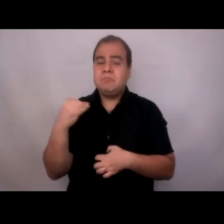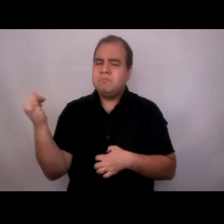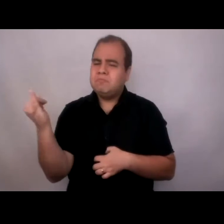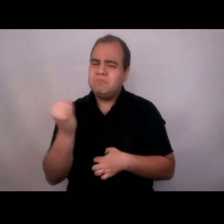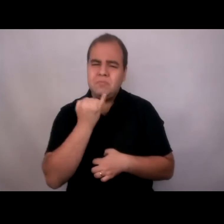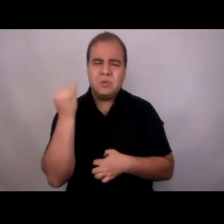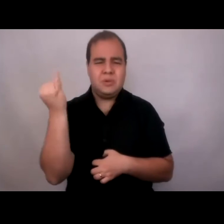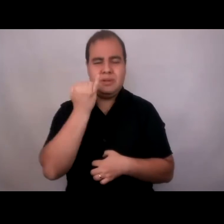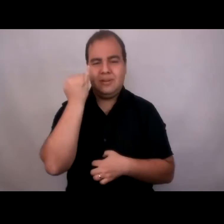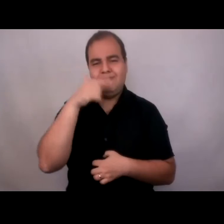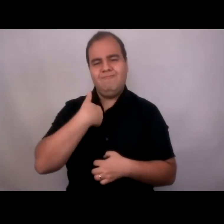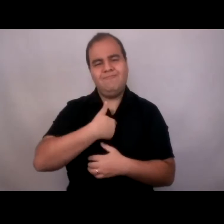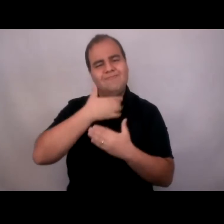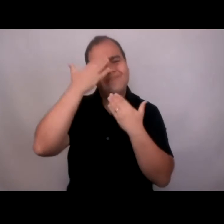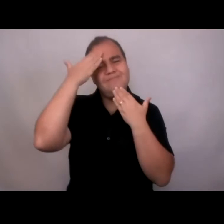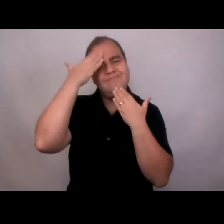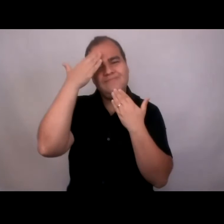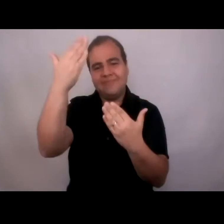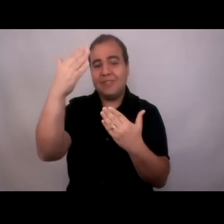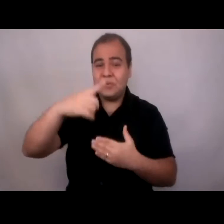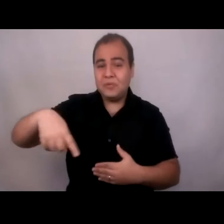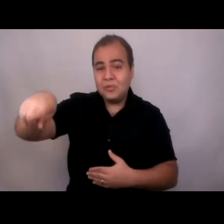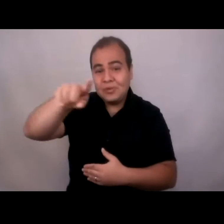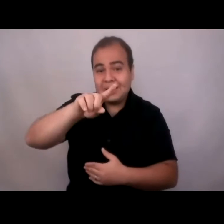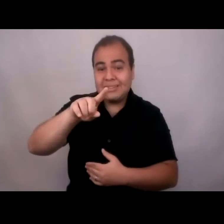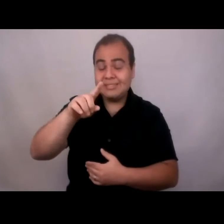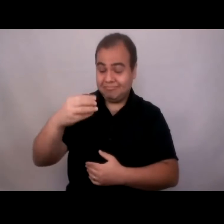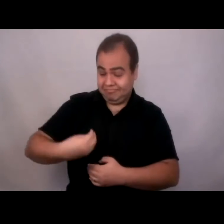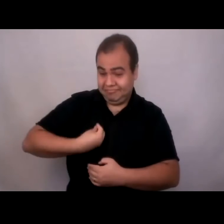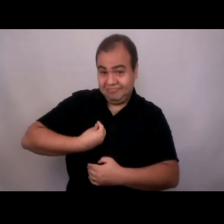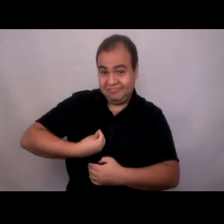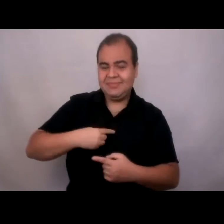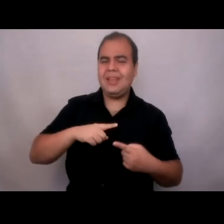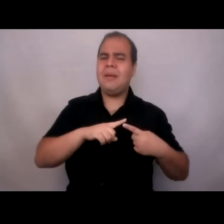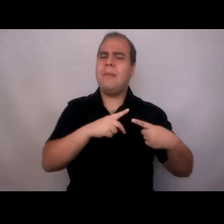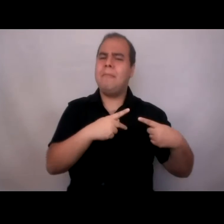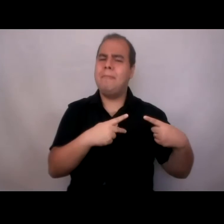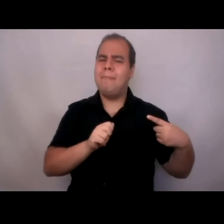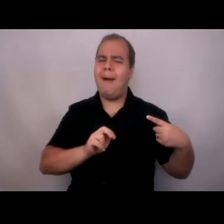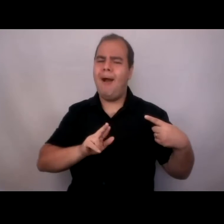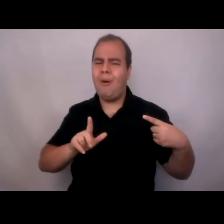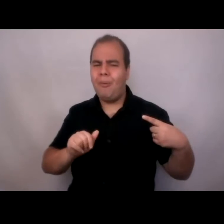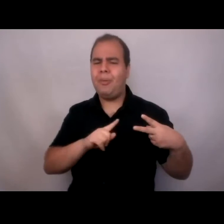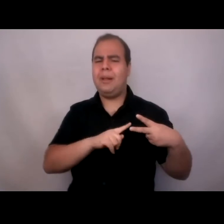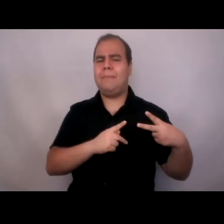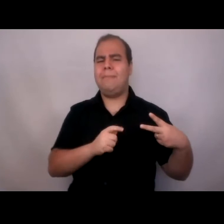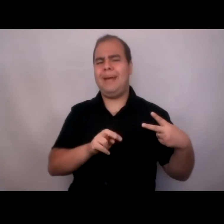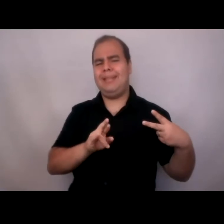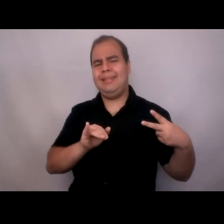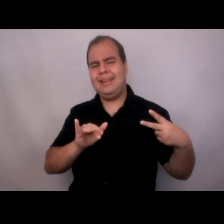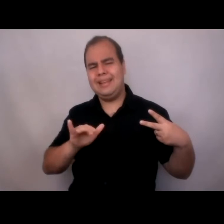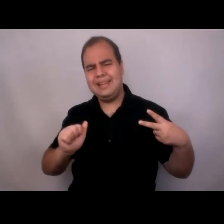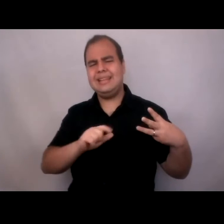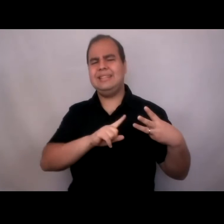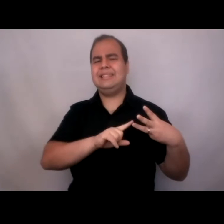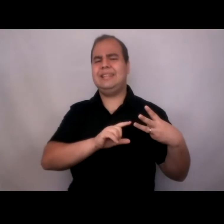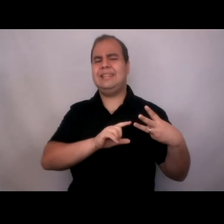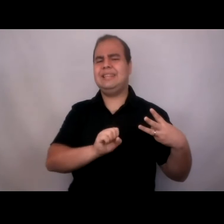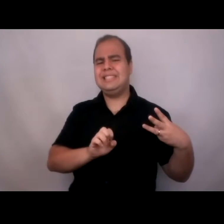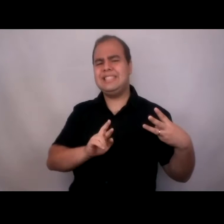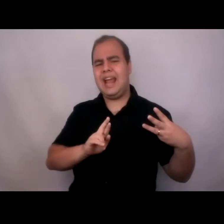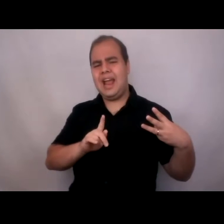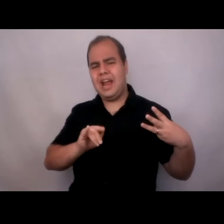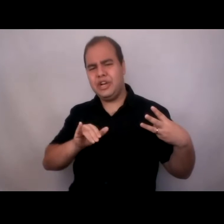então a gente agradece essa presença, então a Paula, a Patrícia, a Elza, o Sérgio, né, então que estão ali